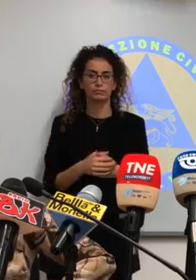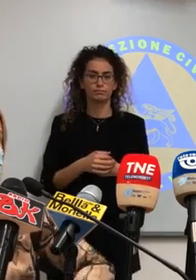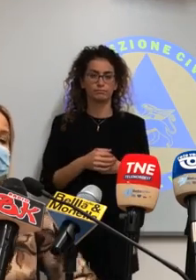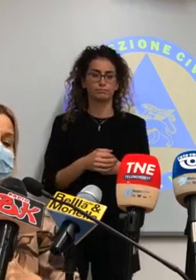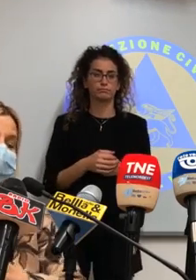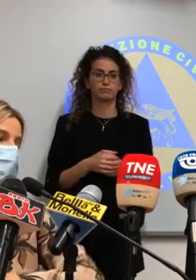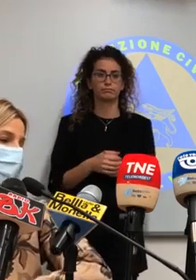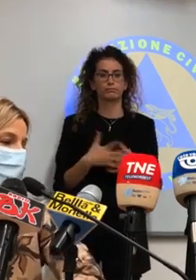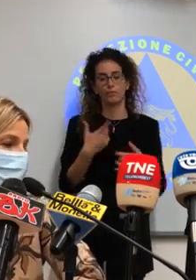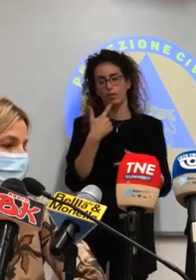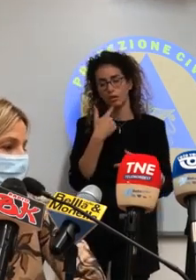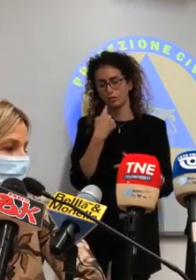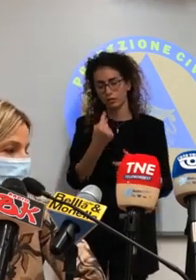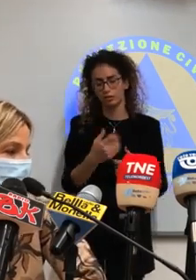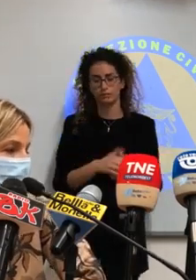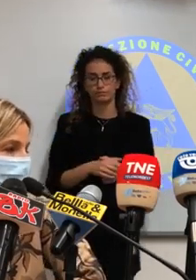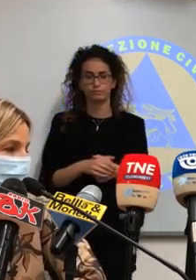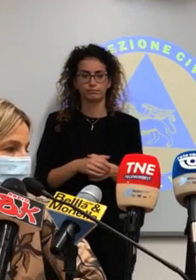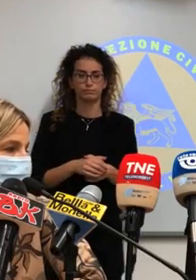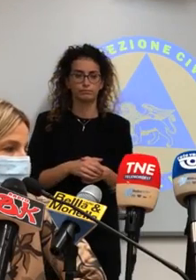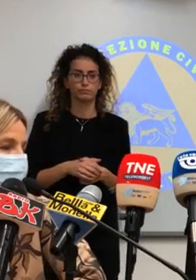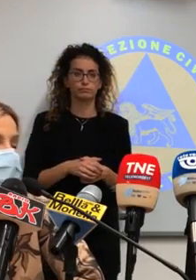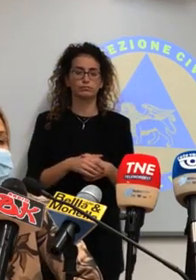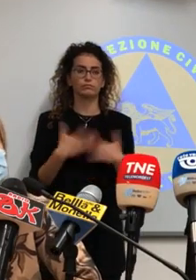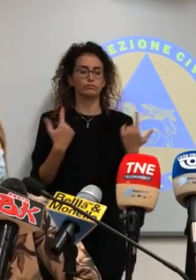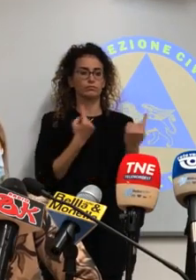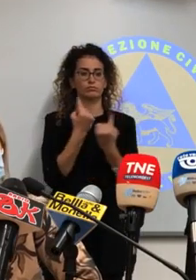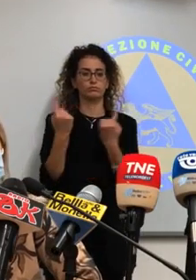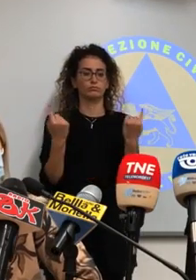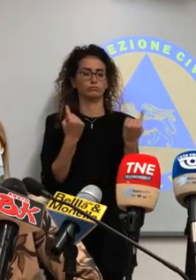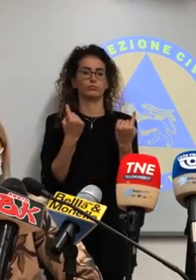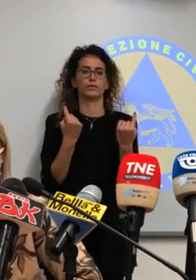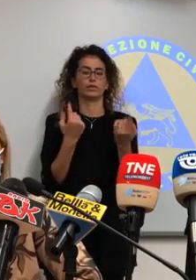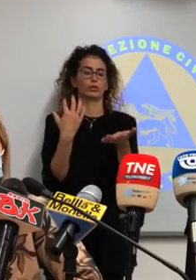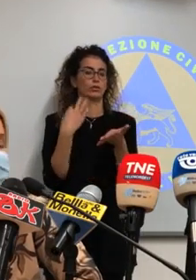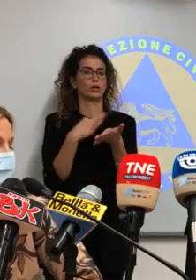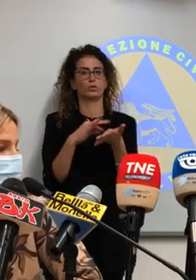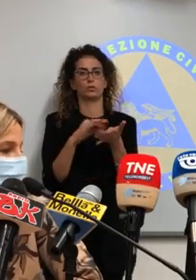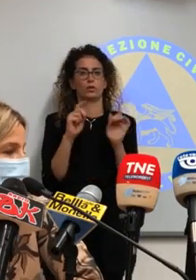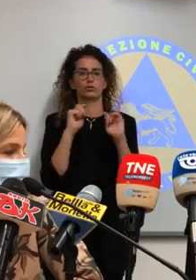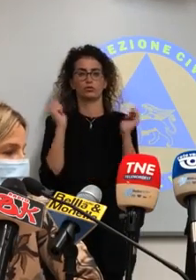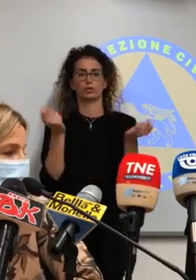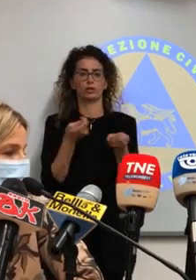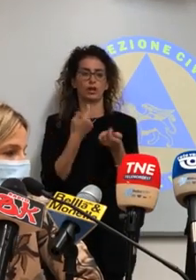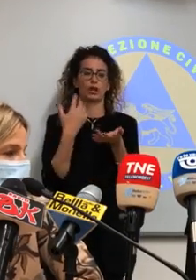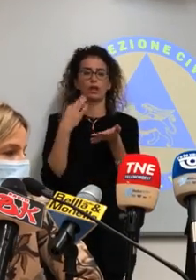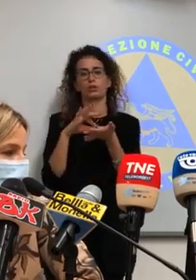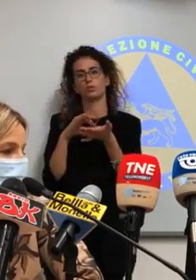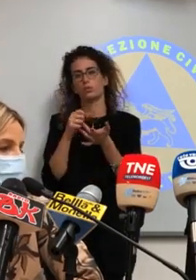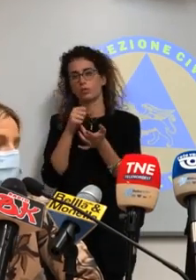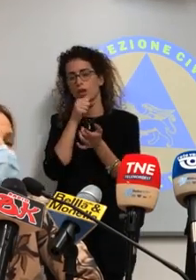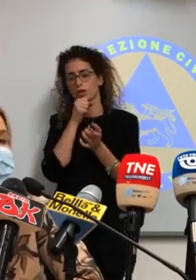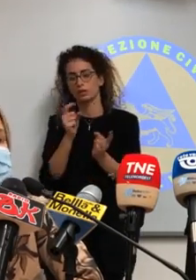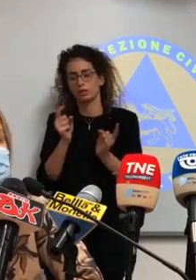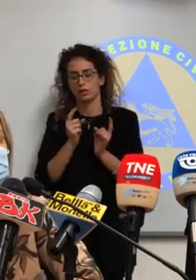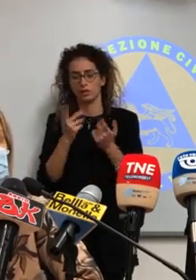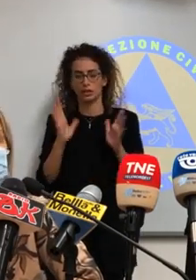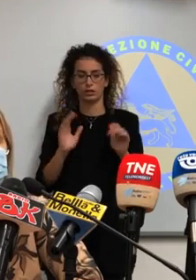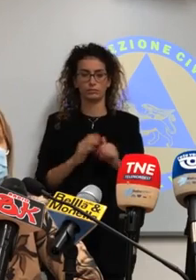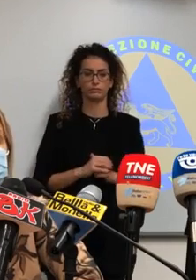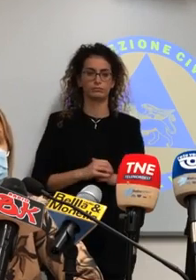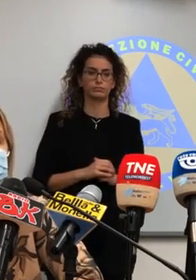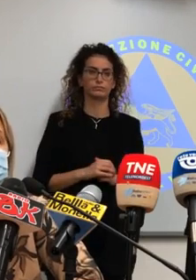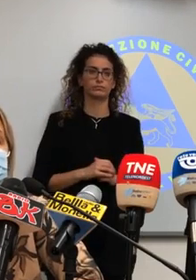Questo ci teneva a dirlo. Quindi questa è la situazione, insomma, della scuola in generale e delle scuole sentinella.